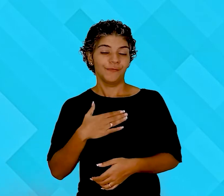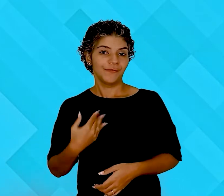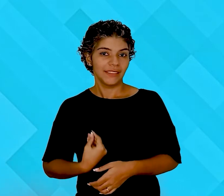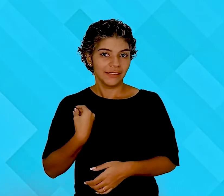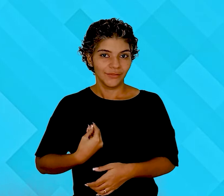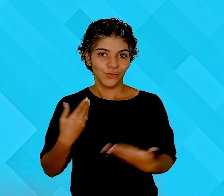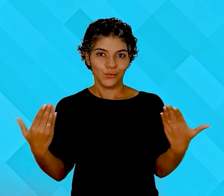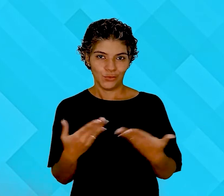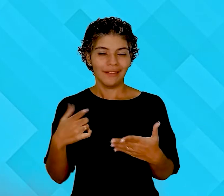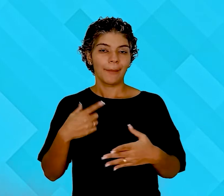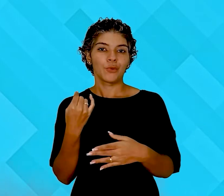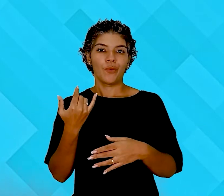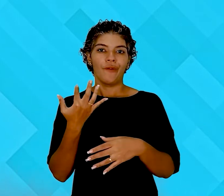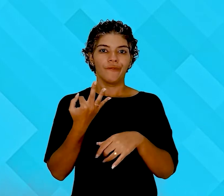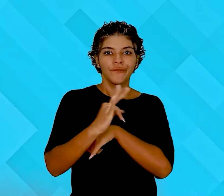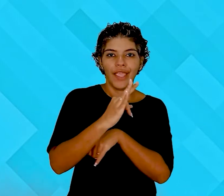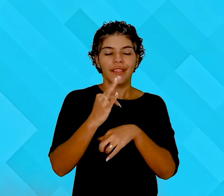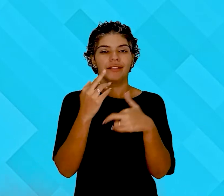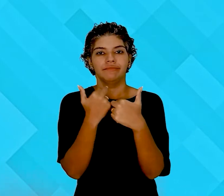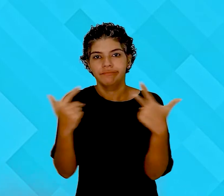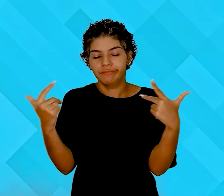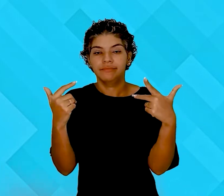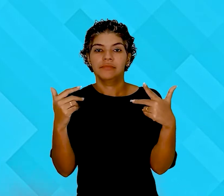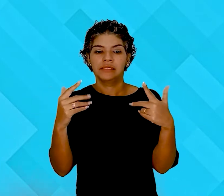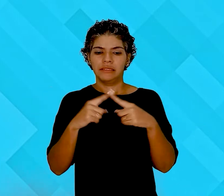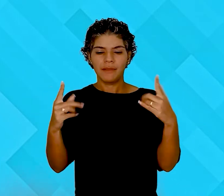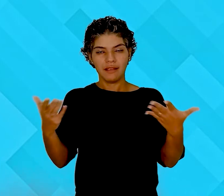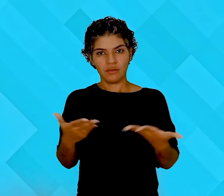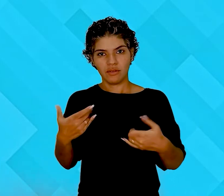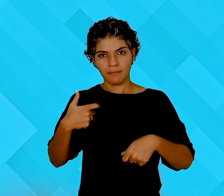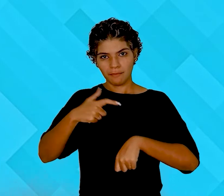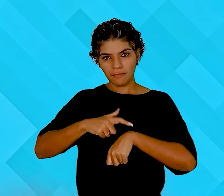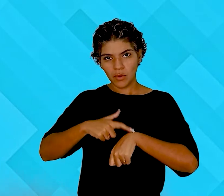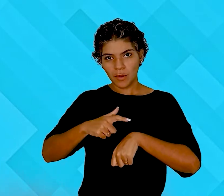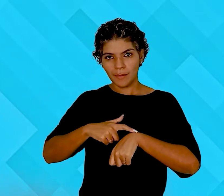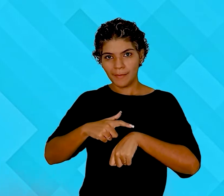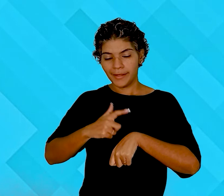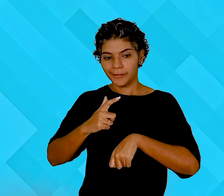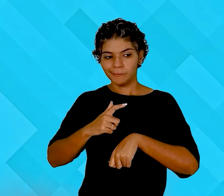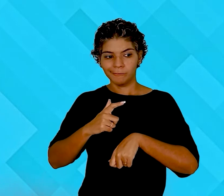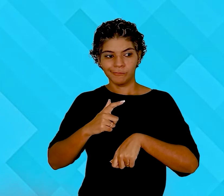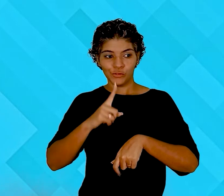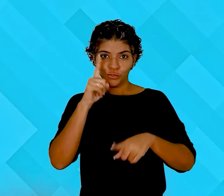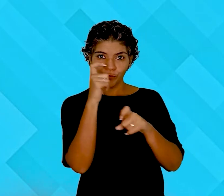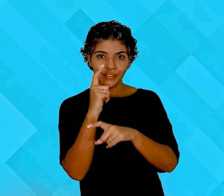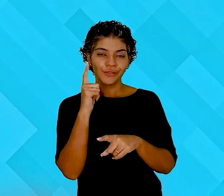para comunicar, para falar, para espraiar uma informação com segmentação, com